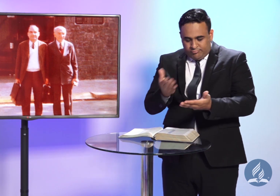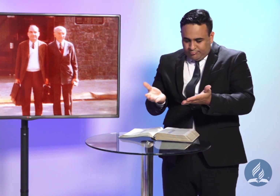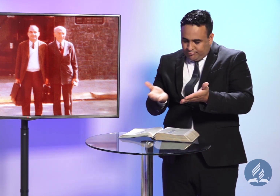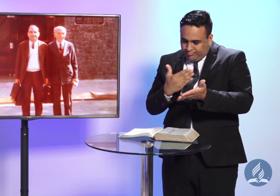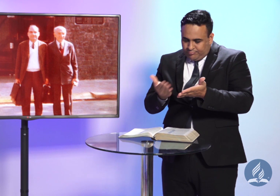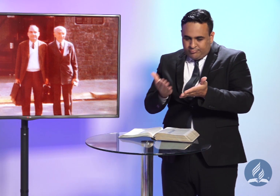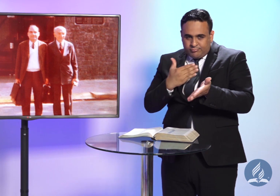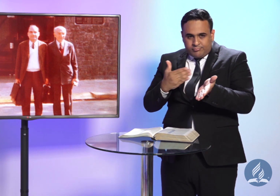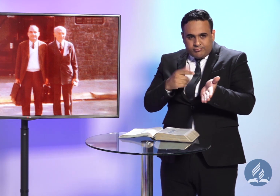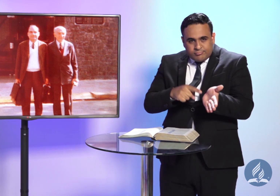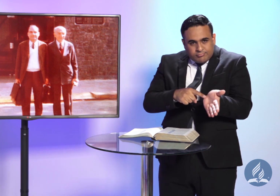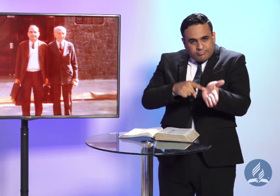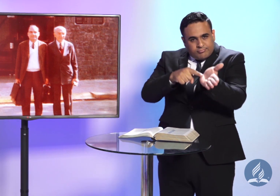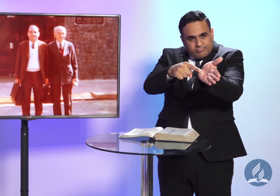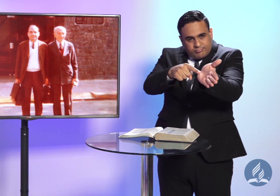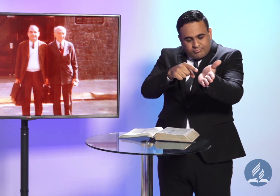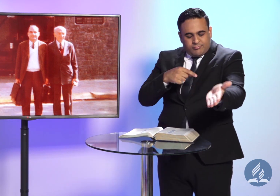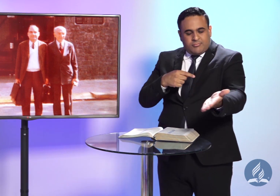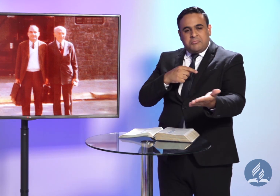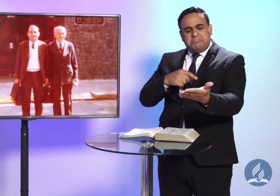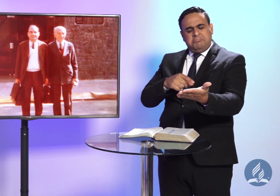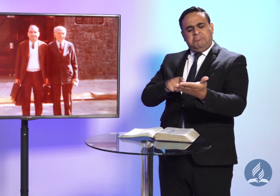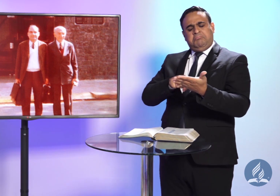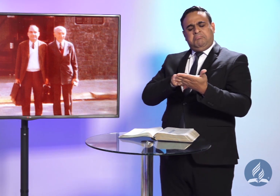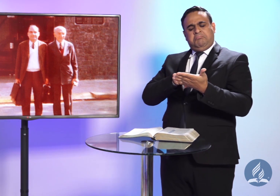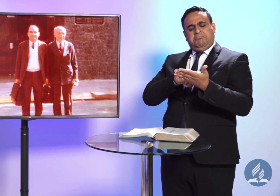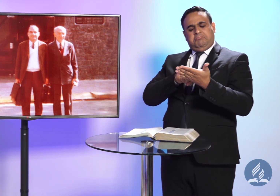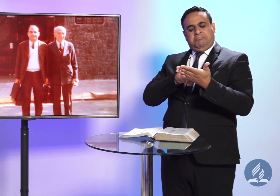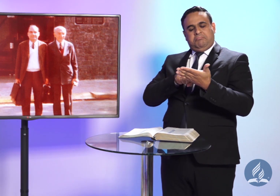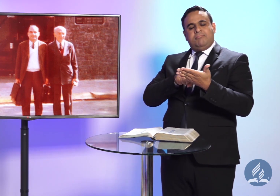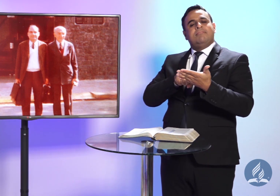te mostrar, mesmo assim, para você entender.